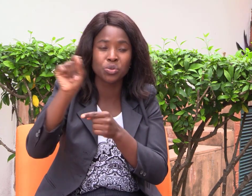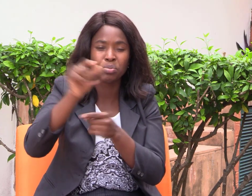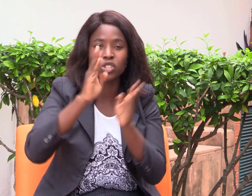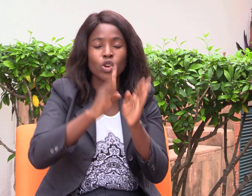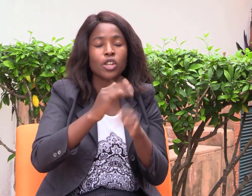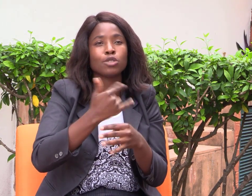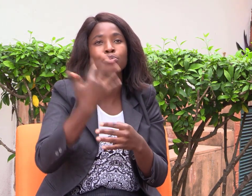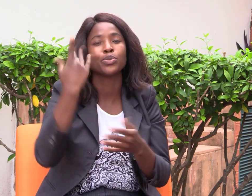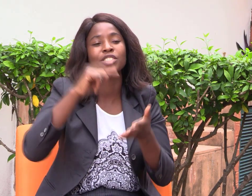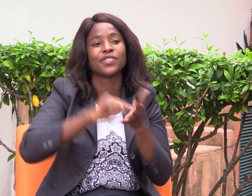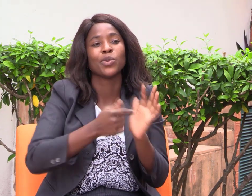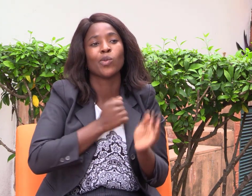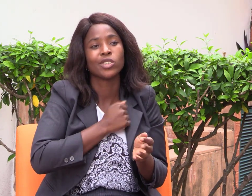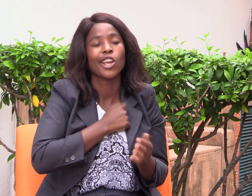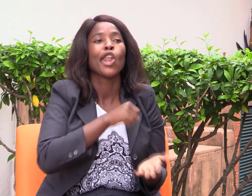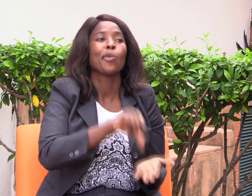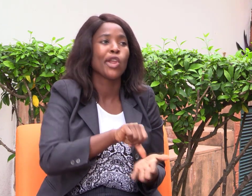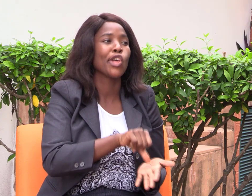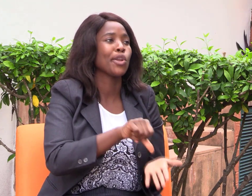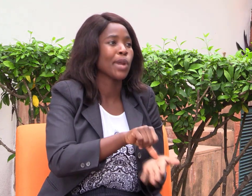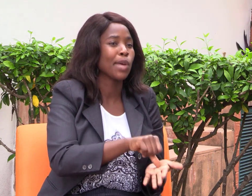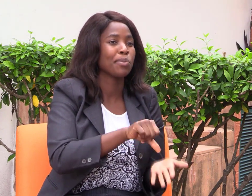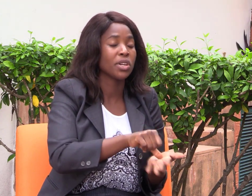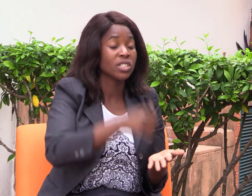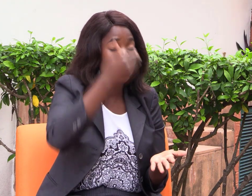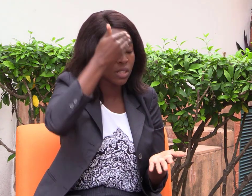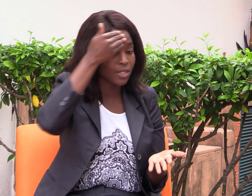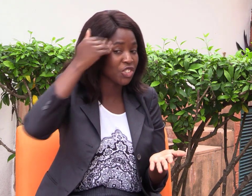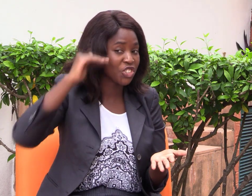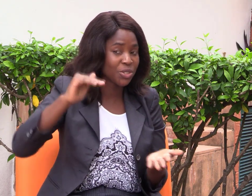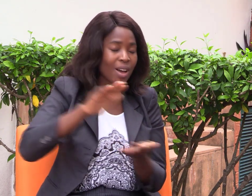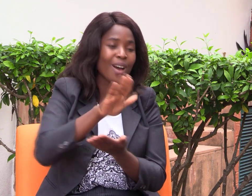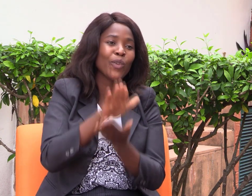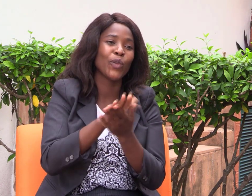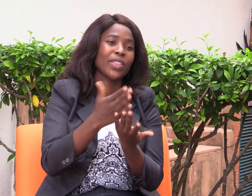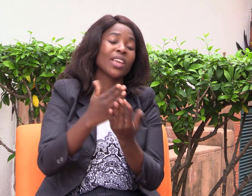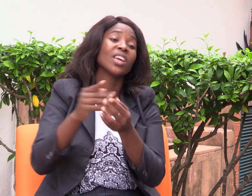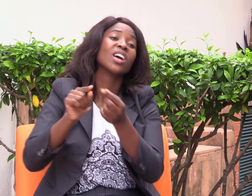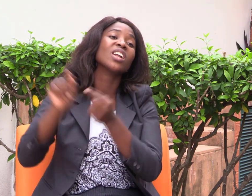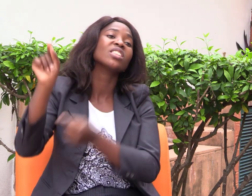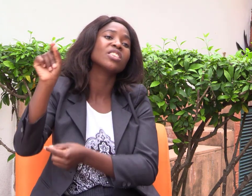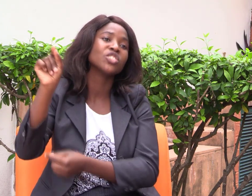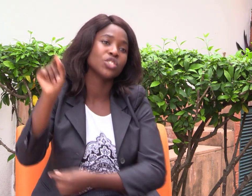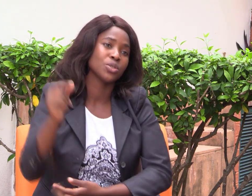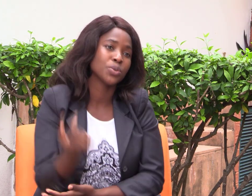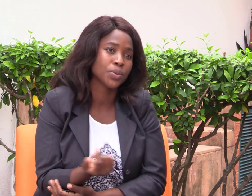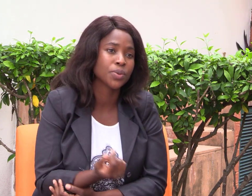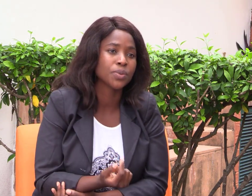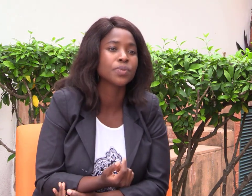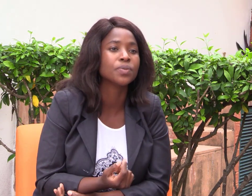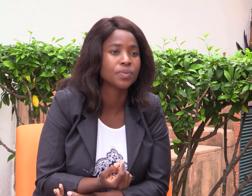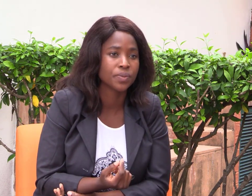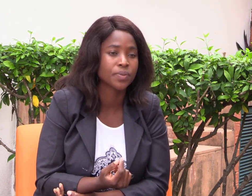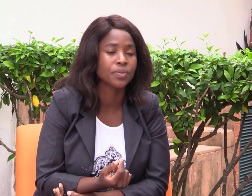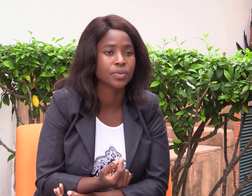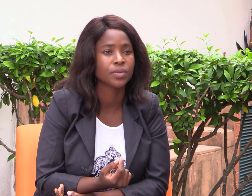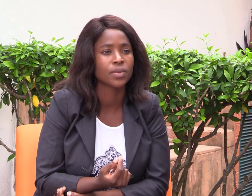importante, porque temos os distritos e que muitas das vezes nós concentramos mais aqui na cidade